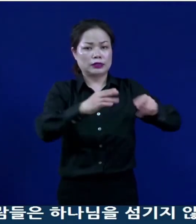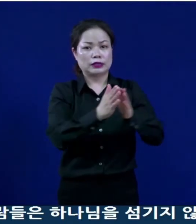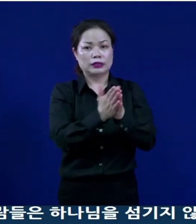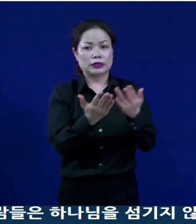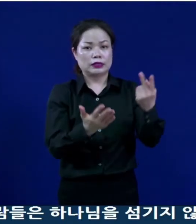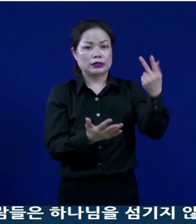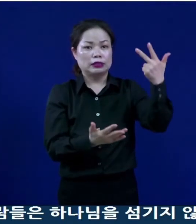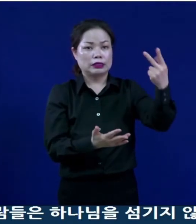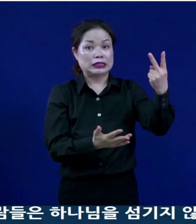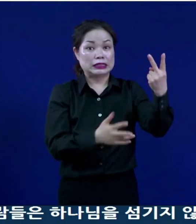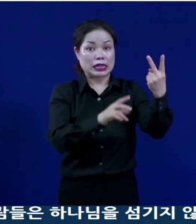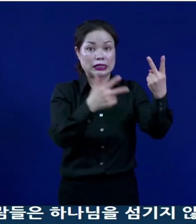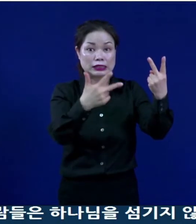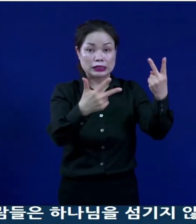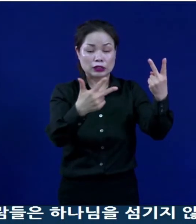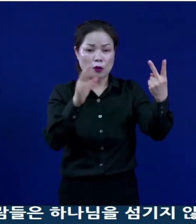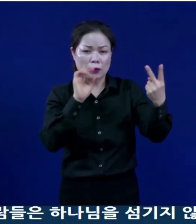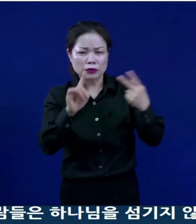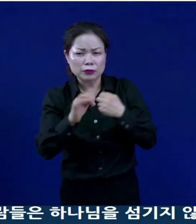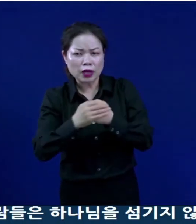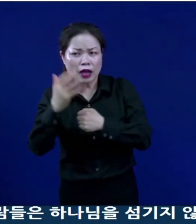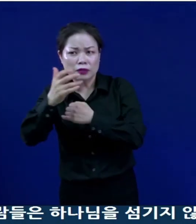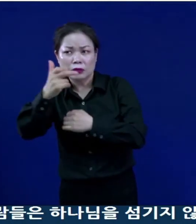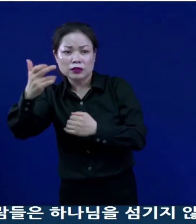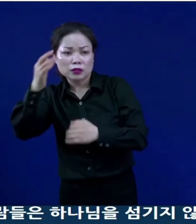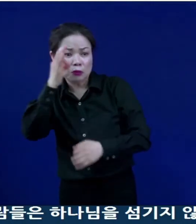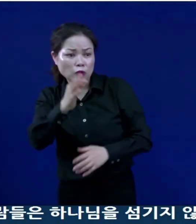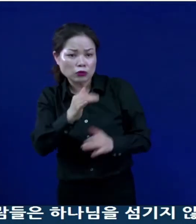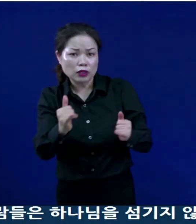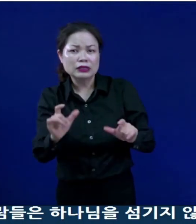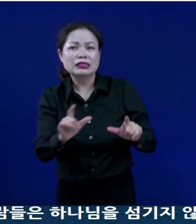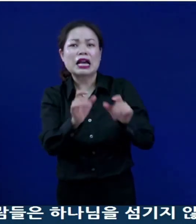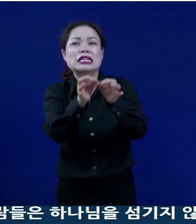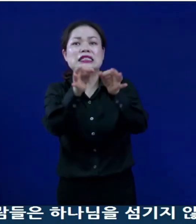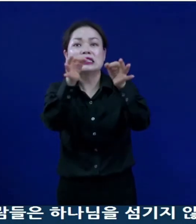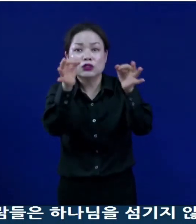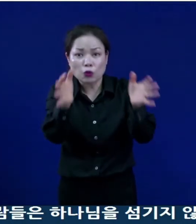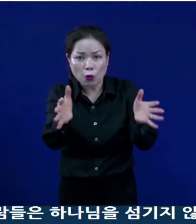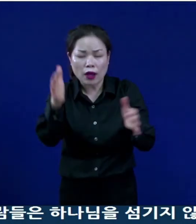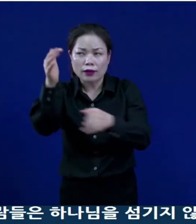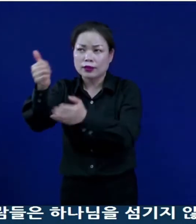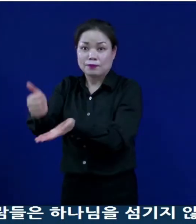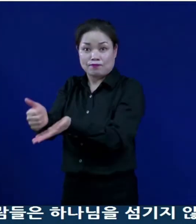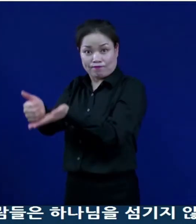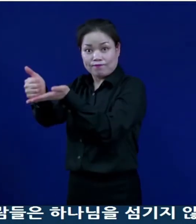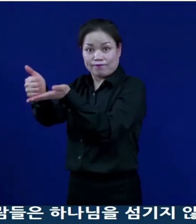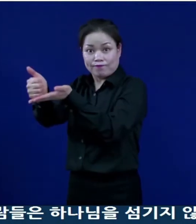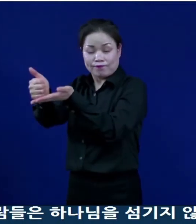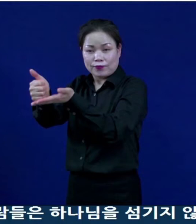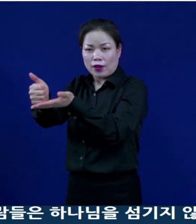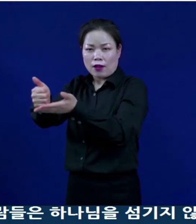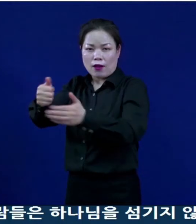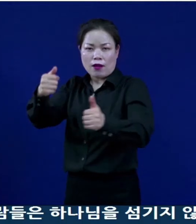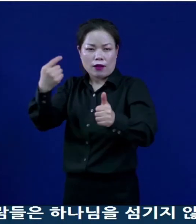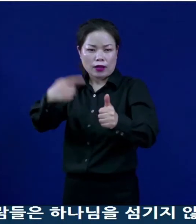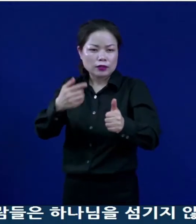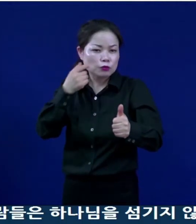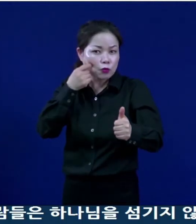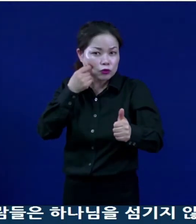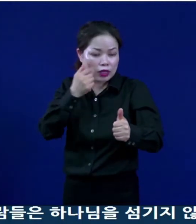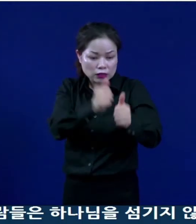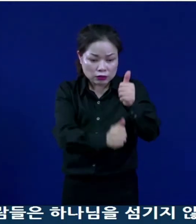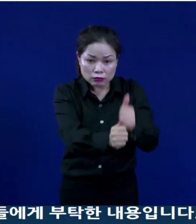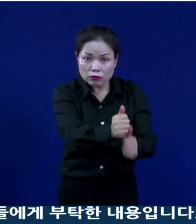10절 말씀에 보면 하나님이 행하신 큰 일을 본 자들이 사는 동안에는 하나님을 섬깁니다. 그리고 가르침을 받지 못한